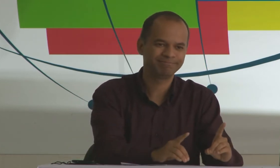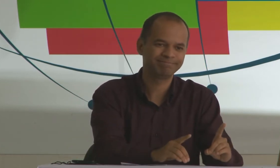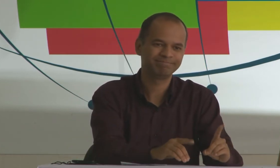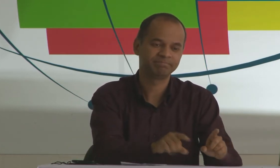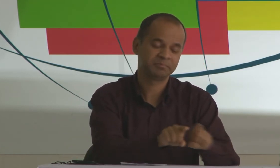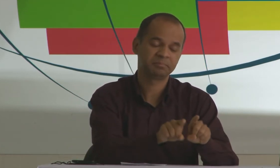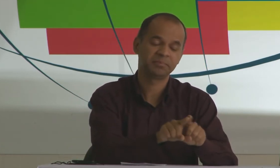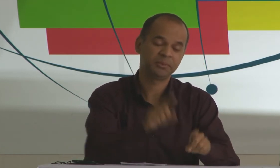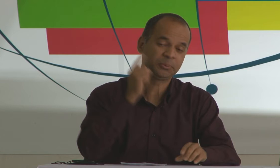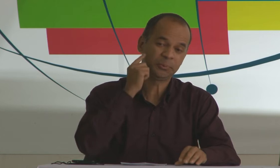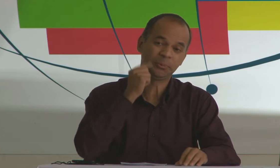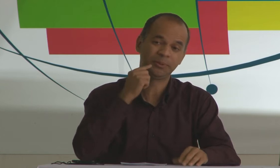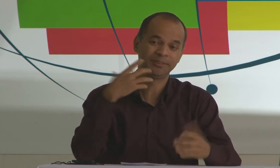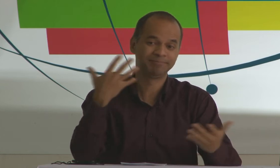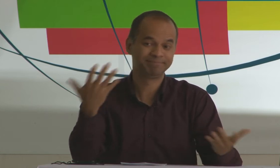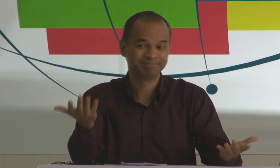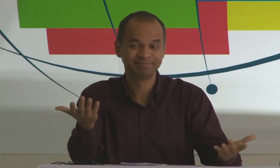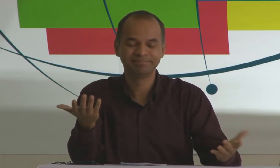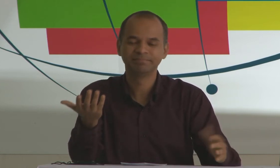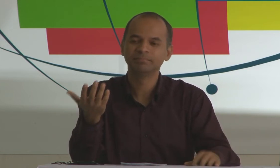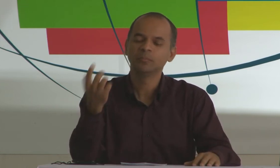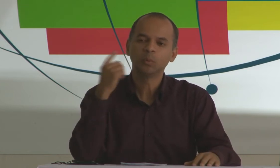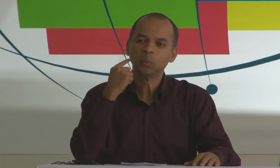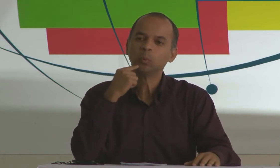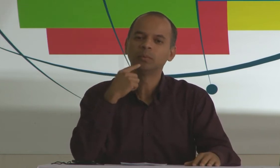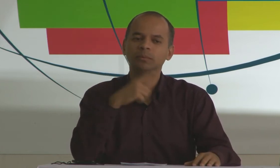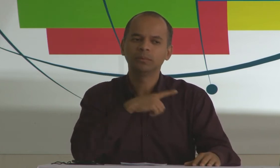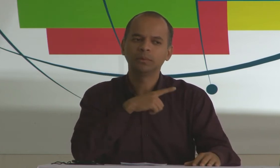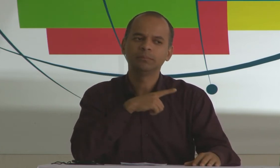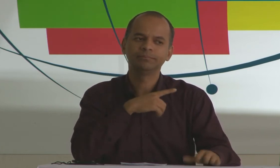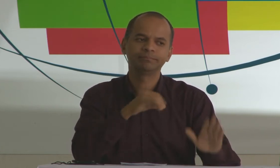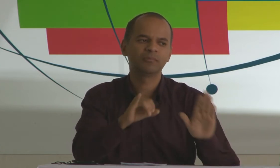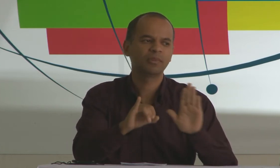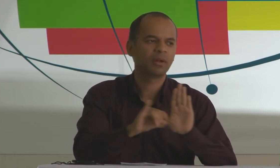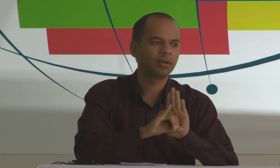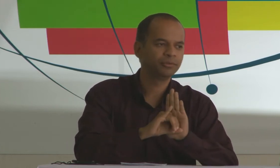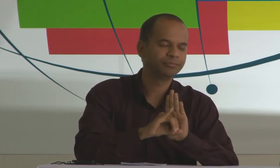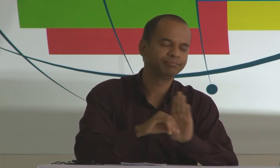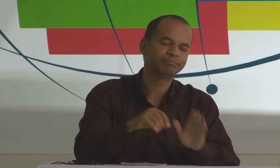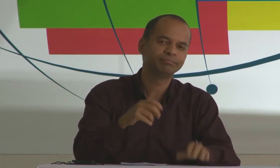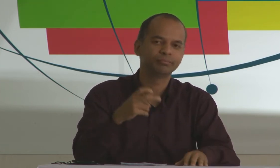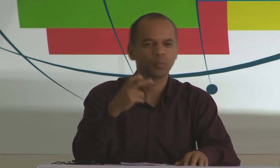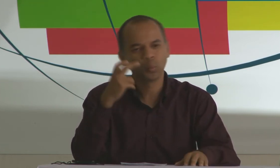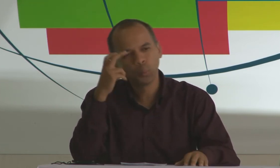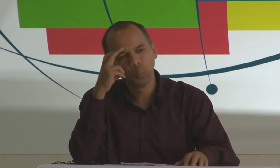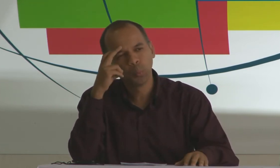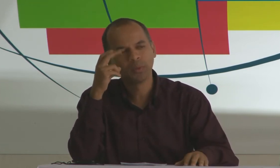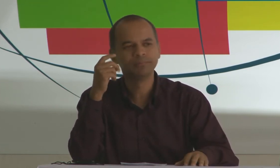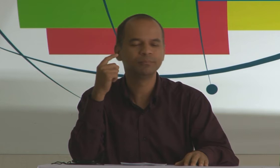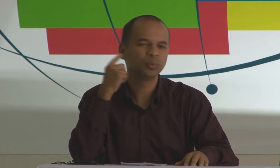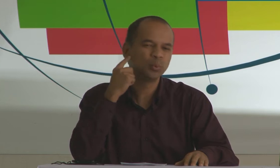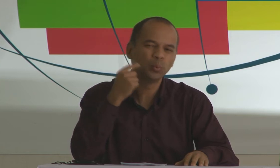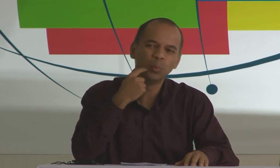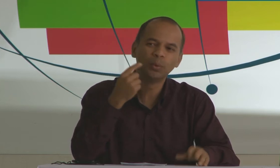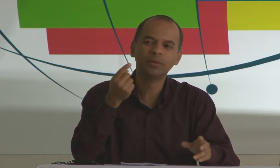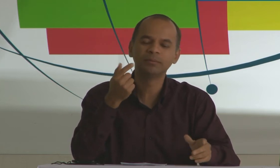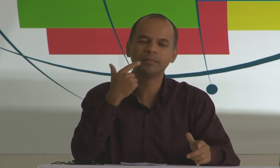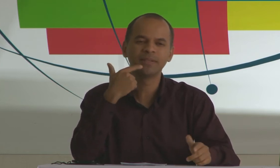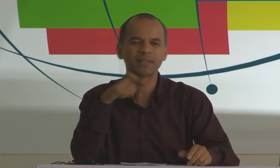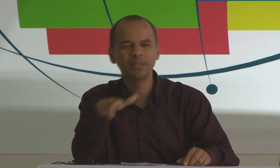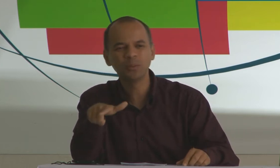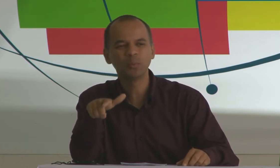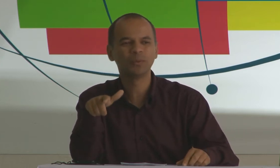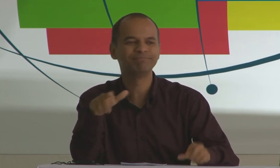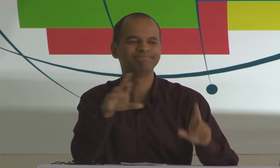professores não se atentam para essas questões do direito, principalmente em se tratando de pessoas surdas, que compartilham